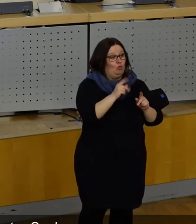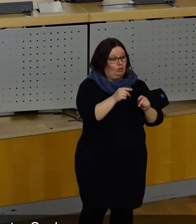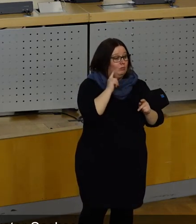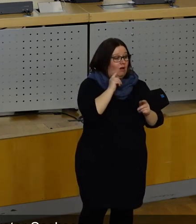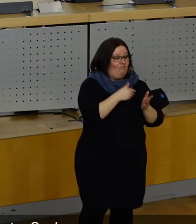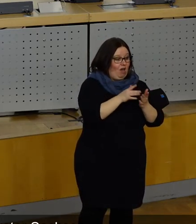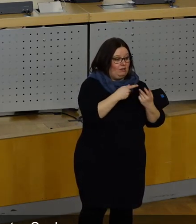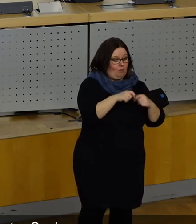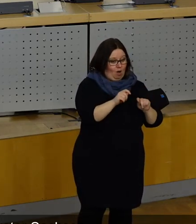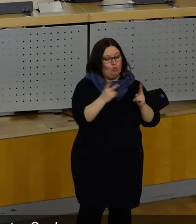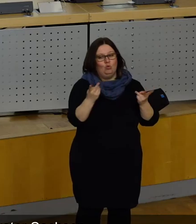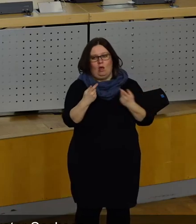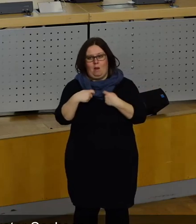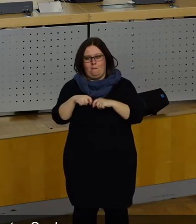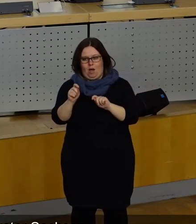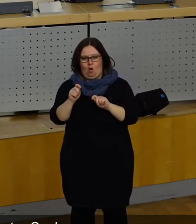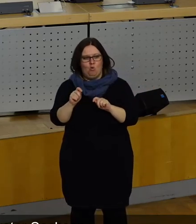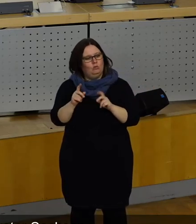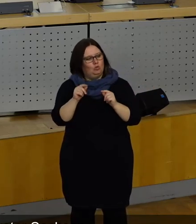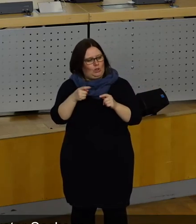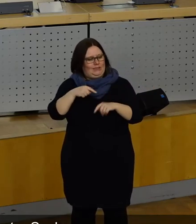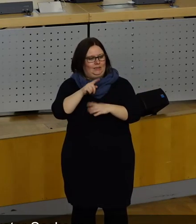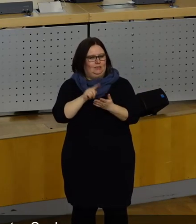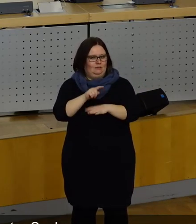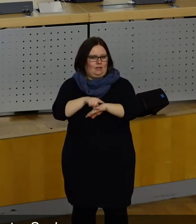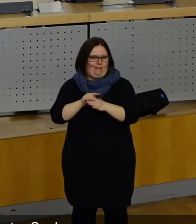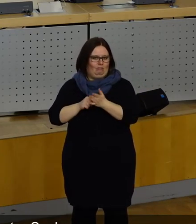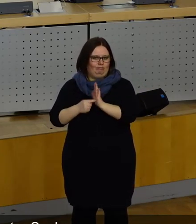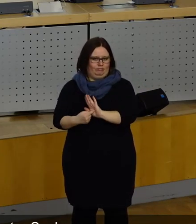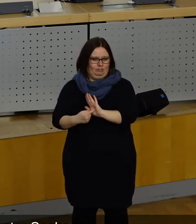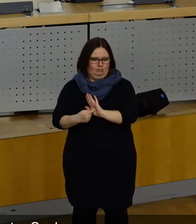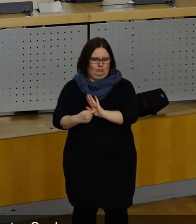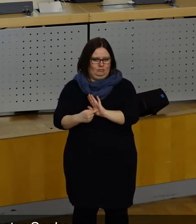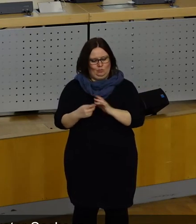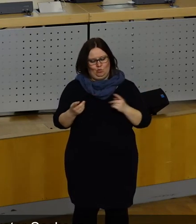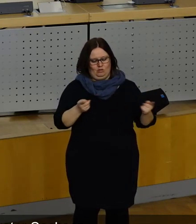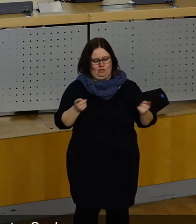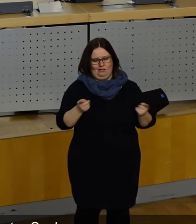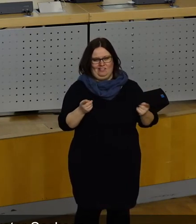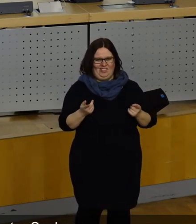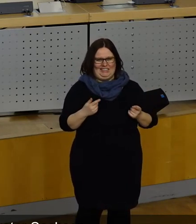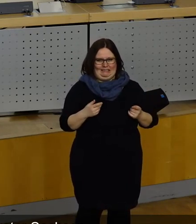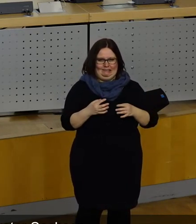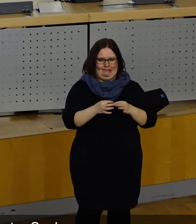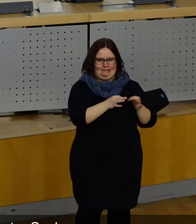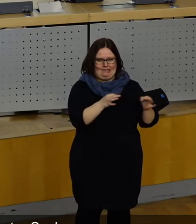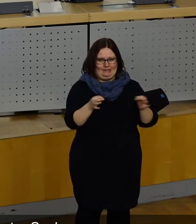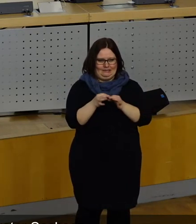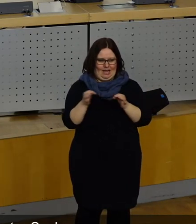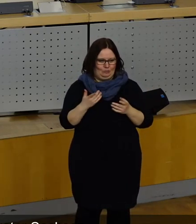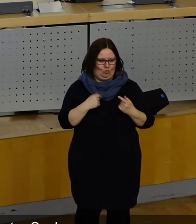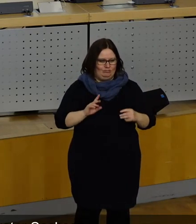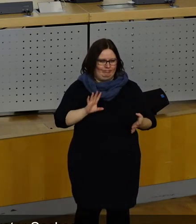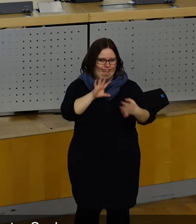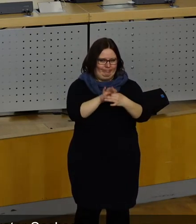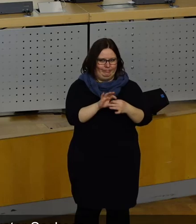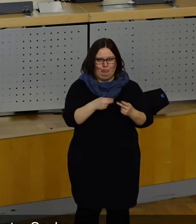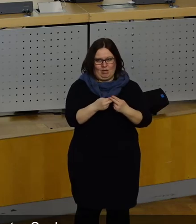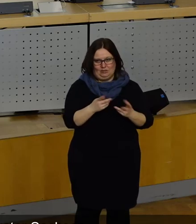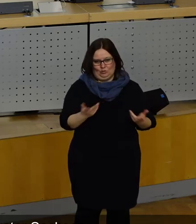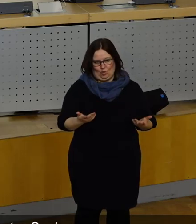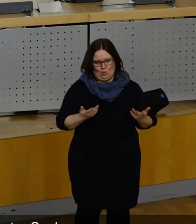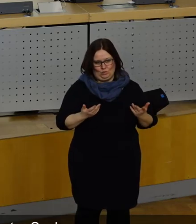die zweite heißt, Bauen ist unmittelbarer Ausdruck der Zeit. Das sind sicher Gemeinplätze, kann man sagen, aber sie begleiten uns, glaube ich, auch gerade in dieser Stadt